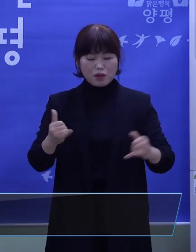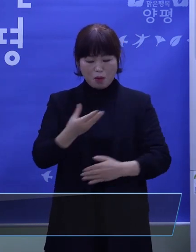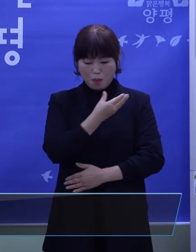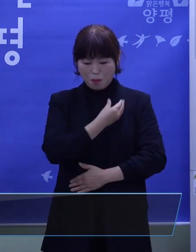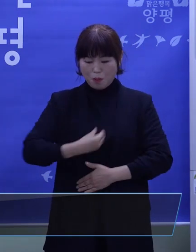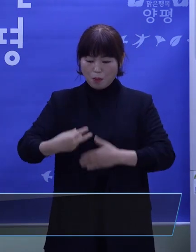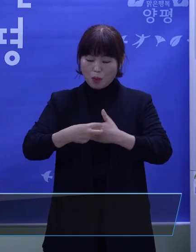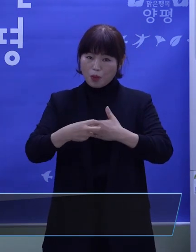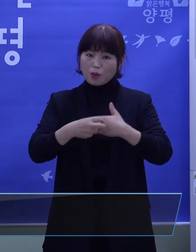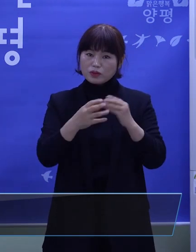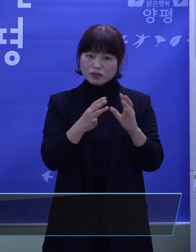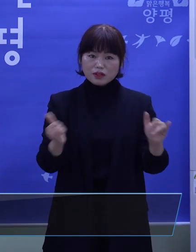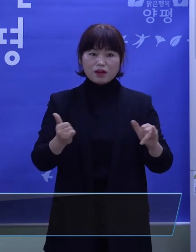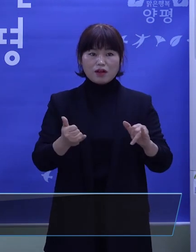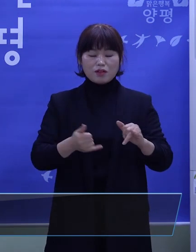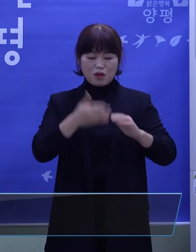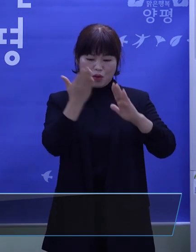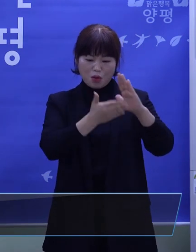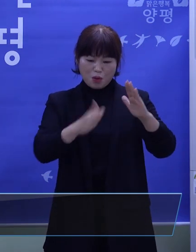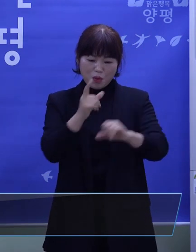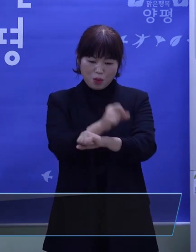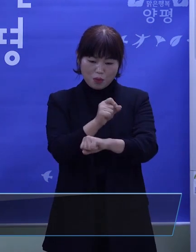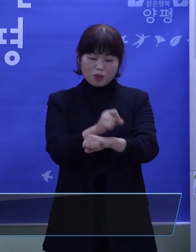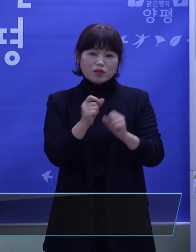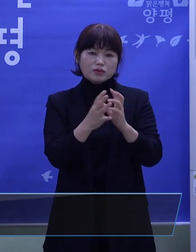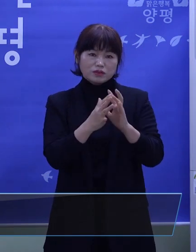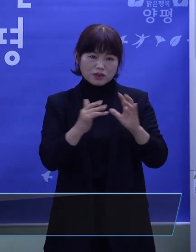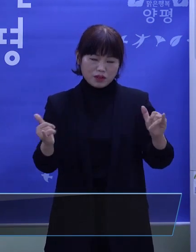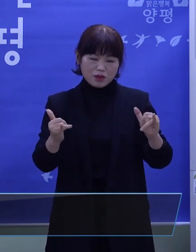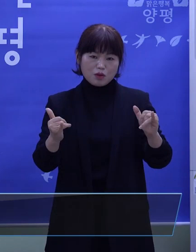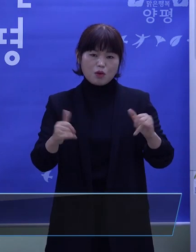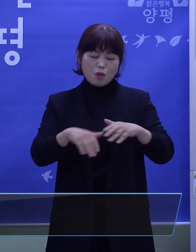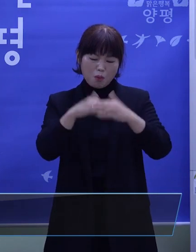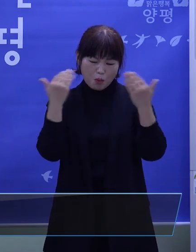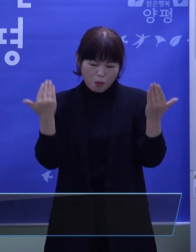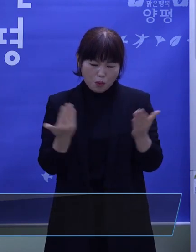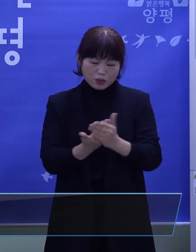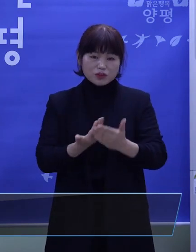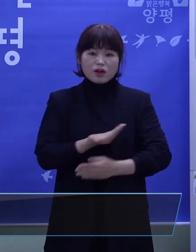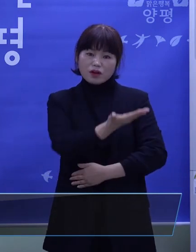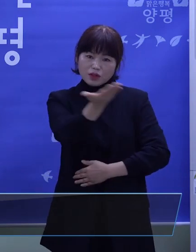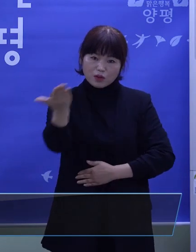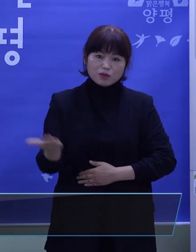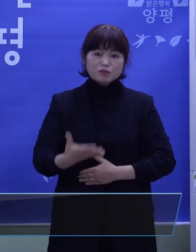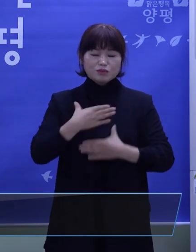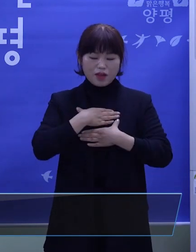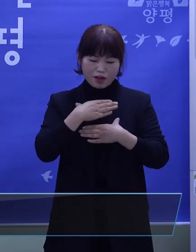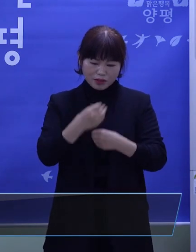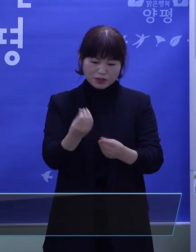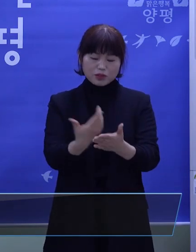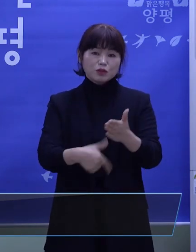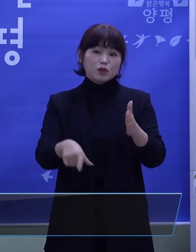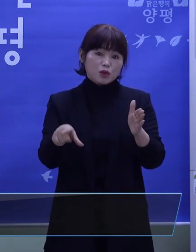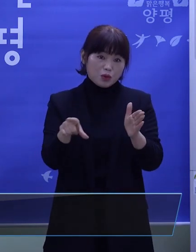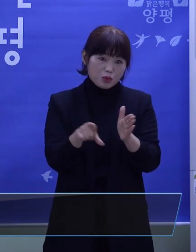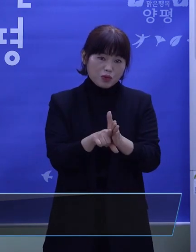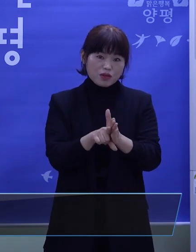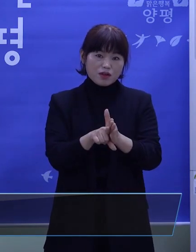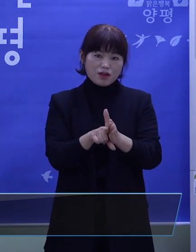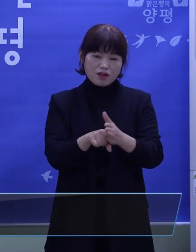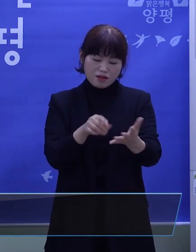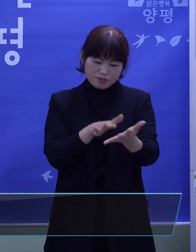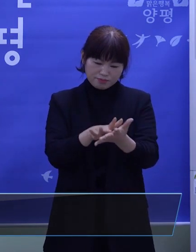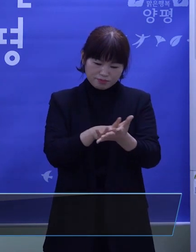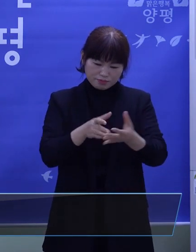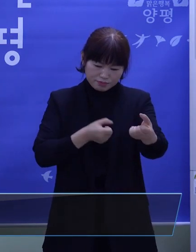비롯한 양평군 전 공직자 역시 국민 안전을 최우선으로 코로나19 방역은